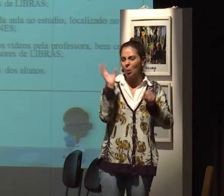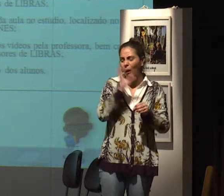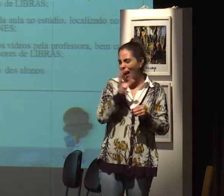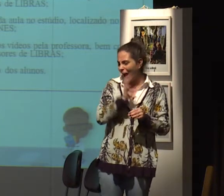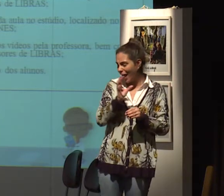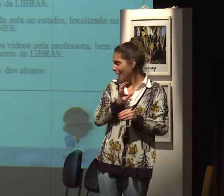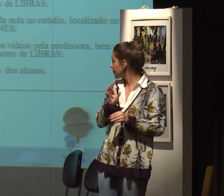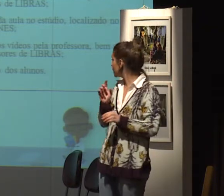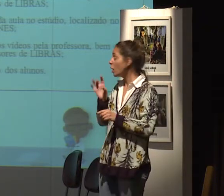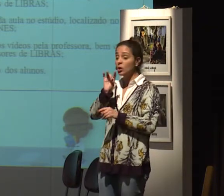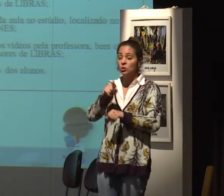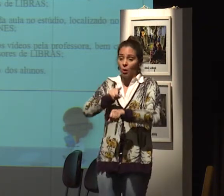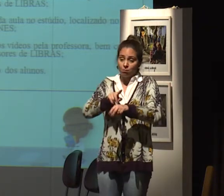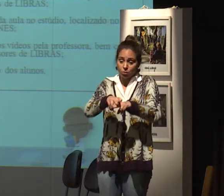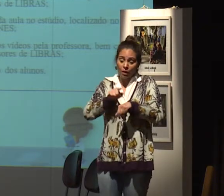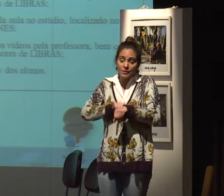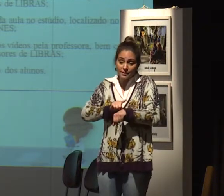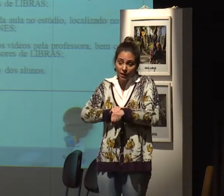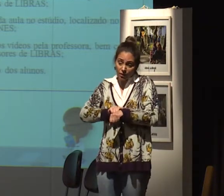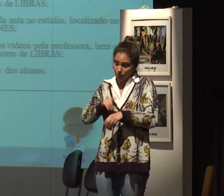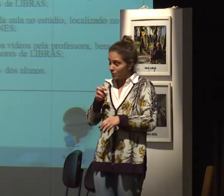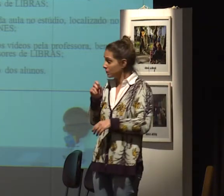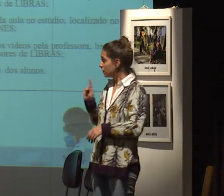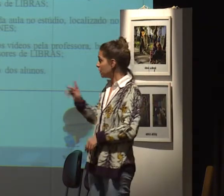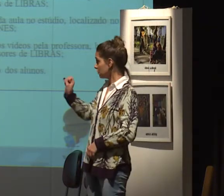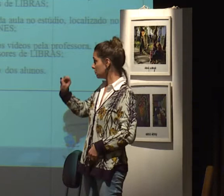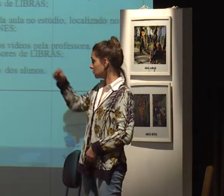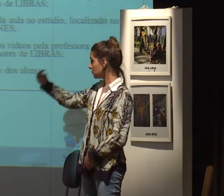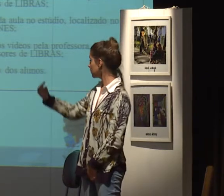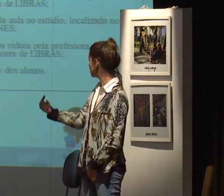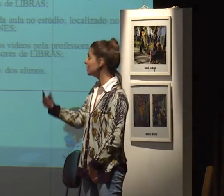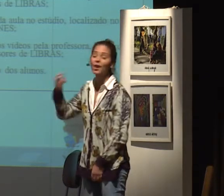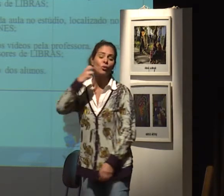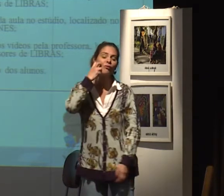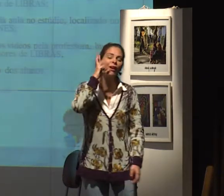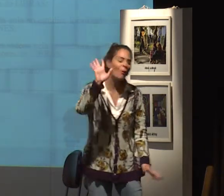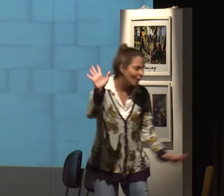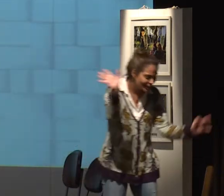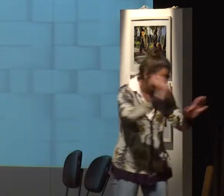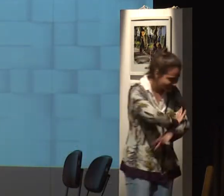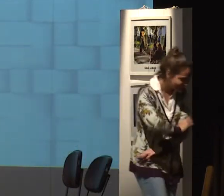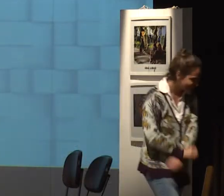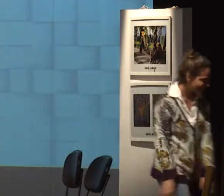bem resumido, está bem sucinto. É até mesmo por questão de tempo, tá bom? Pode passar, por favor. Eu estou com muita vergonha,